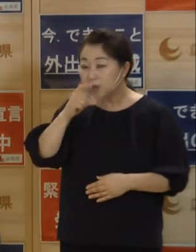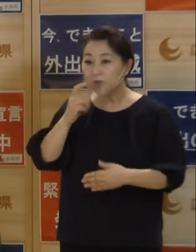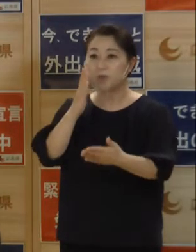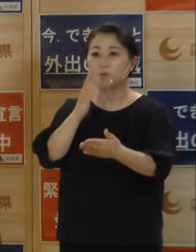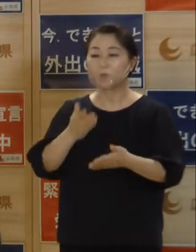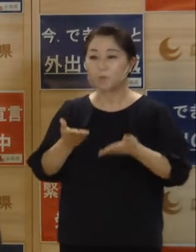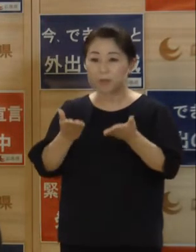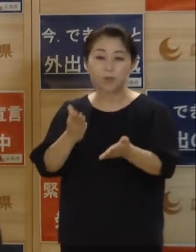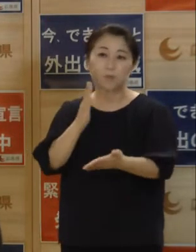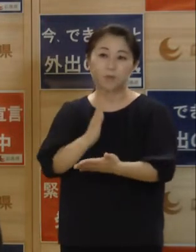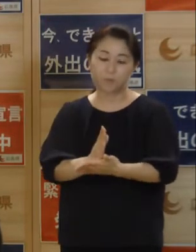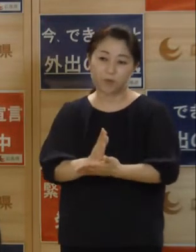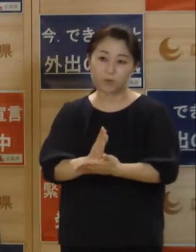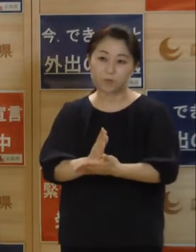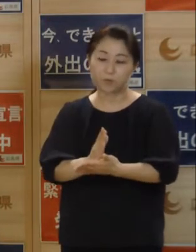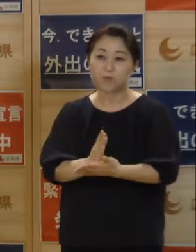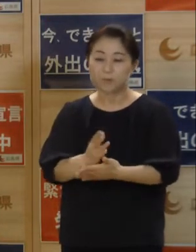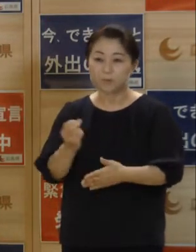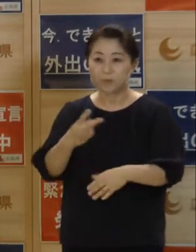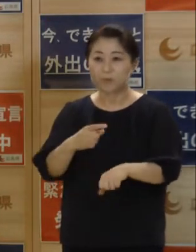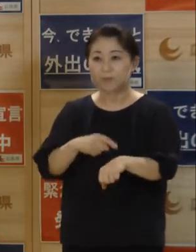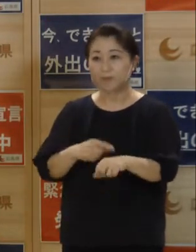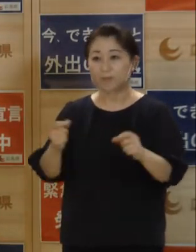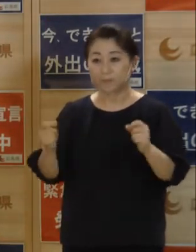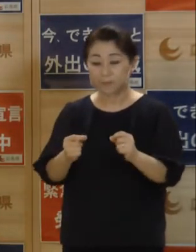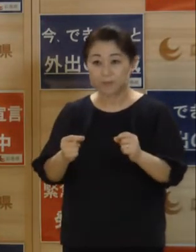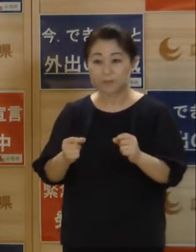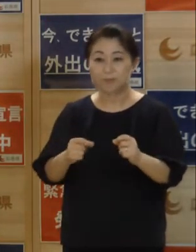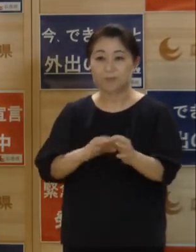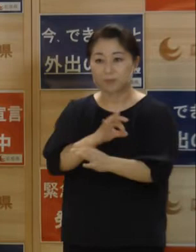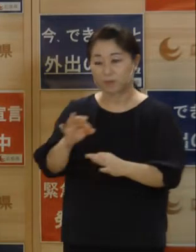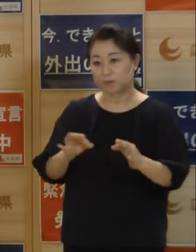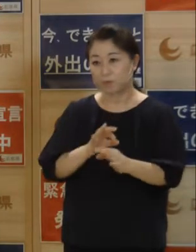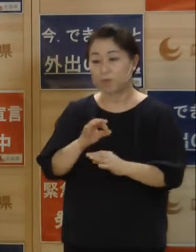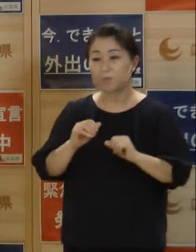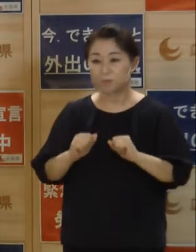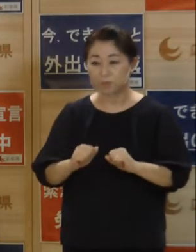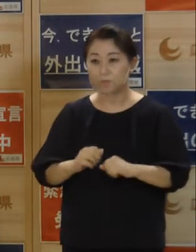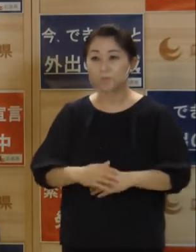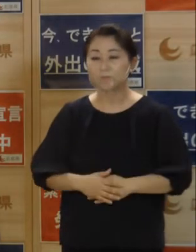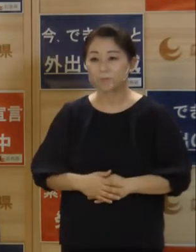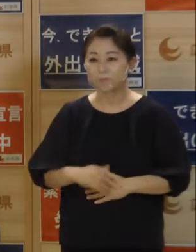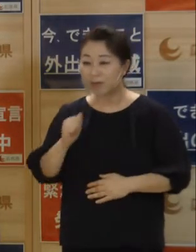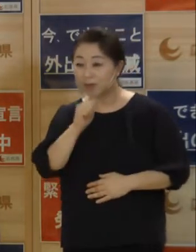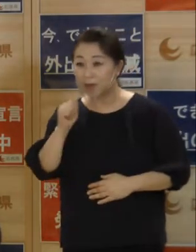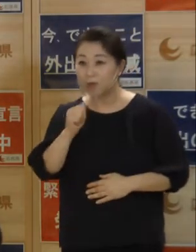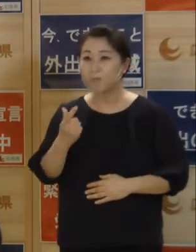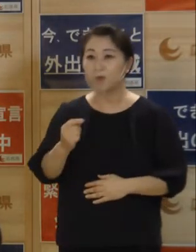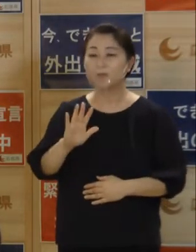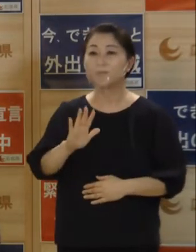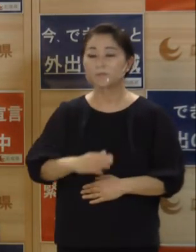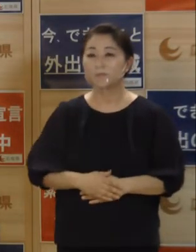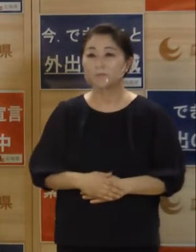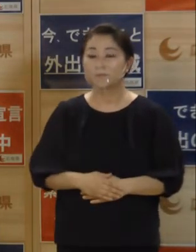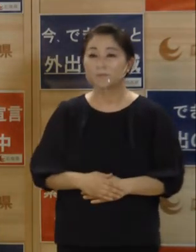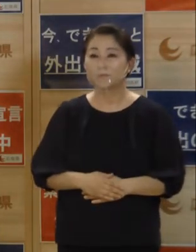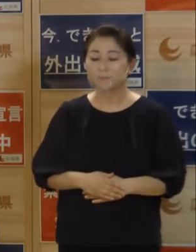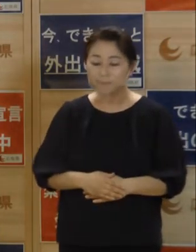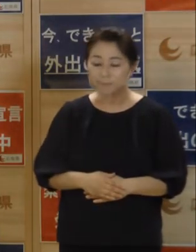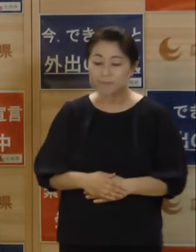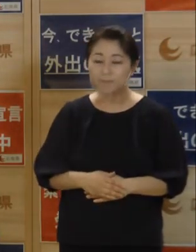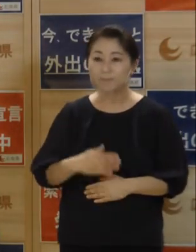ない時間、営業時間短縮ということで、酒類から消えたと。 そうし